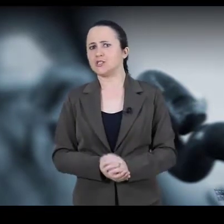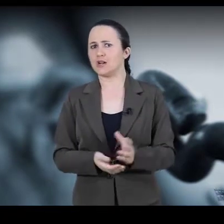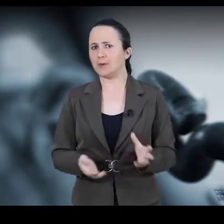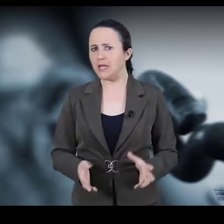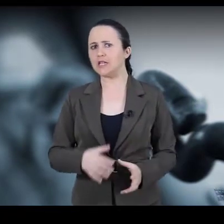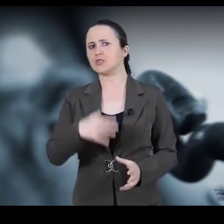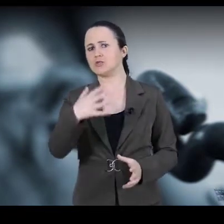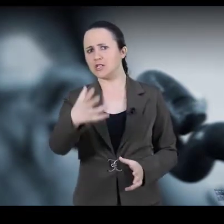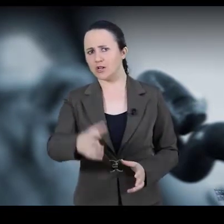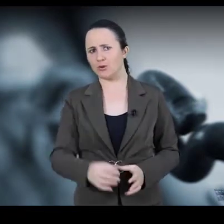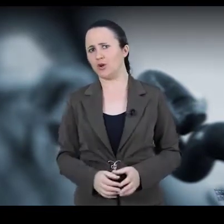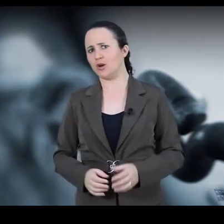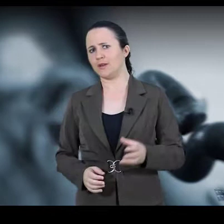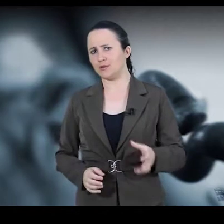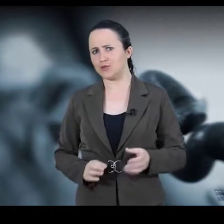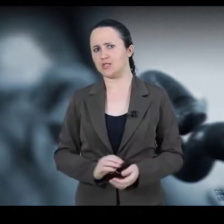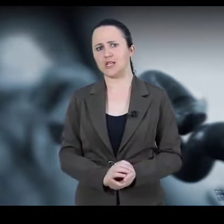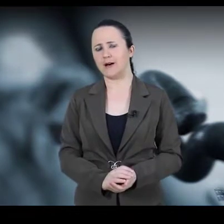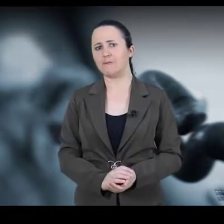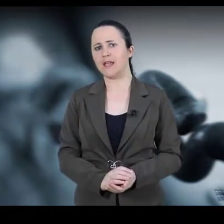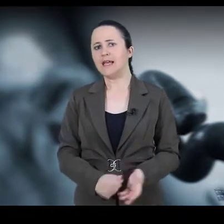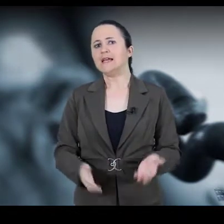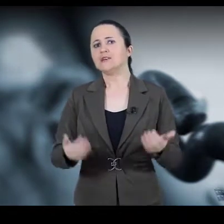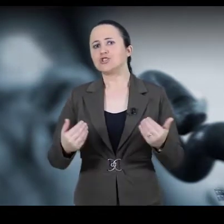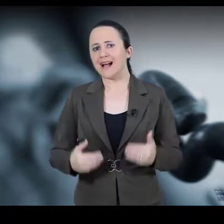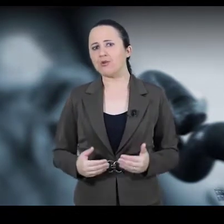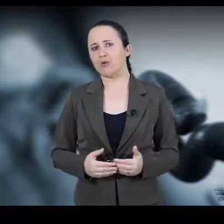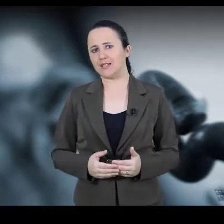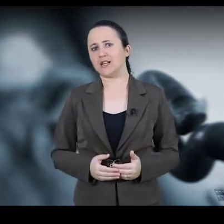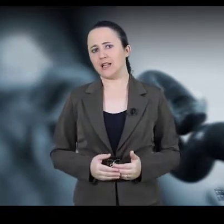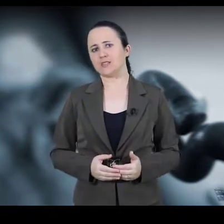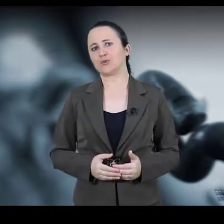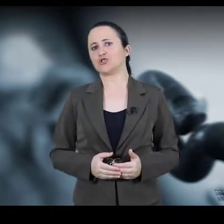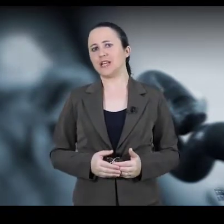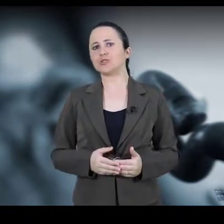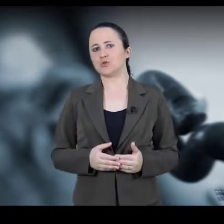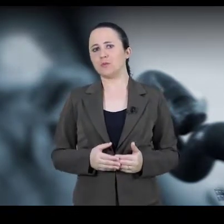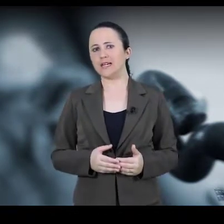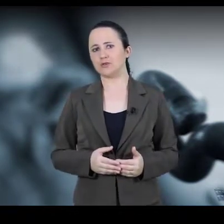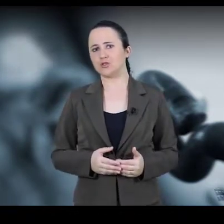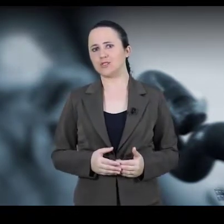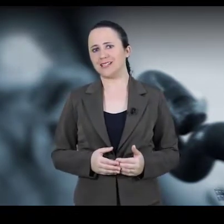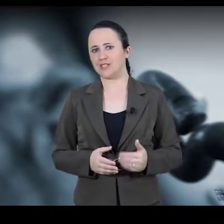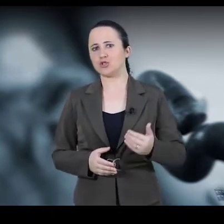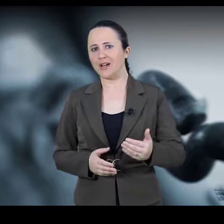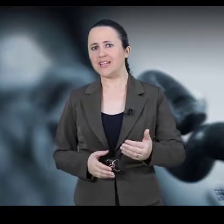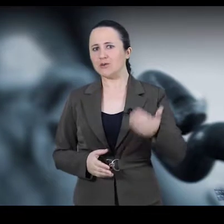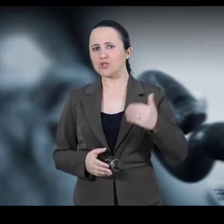seja político, seja econômico, social, já com a Declaração dos Direitos Humanos na história, e não só